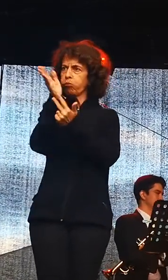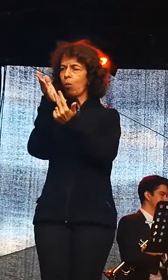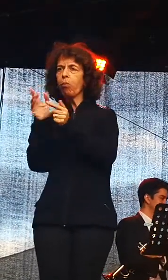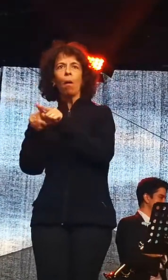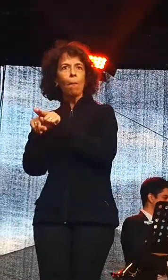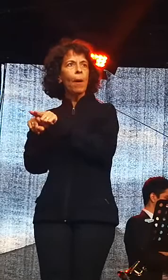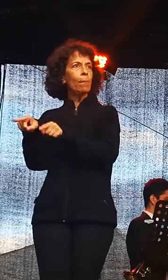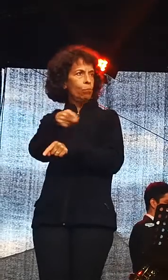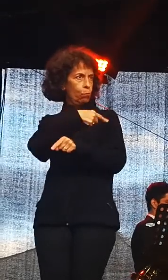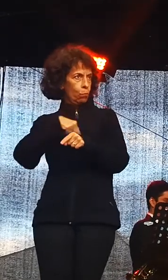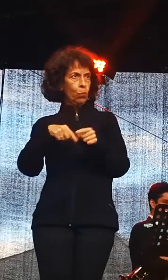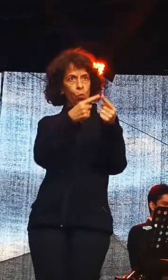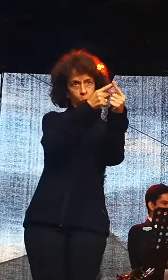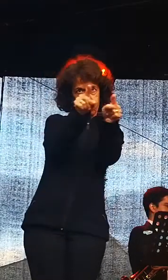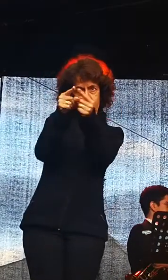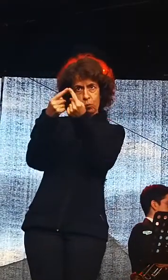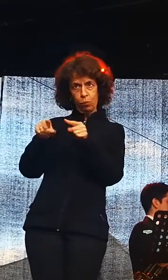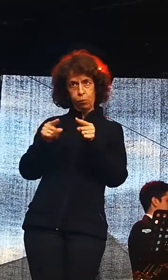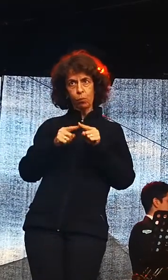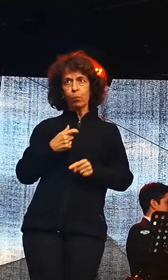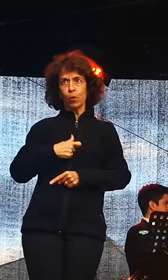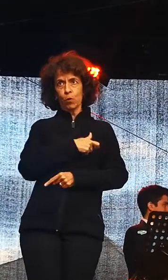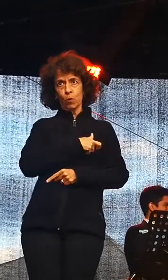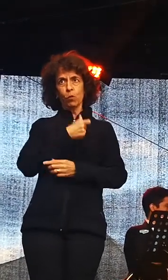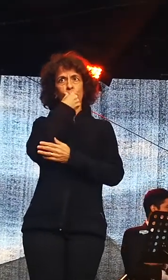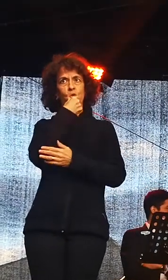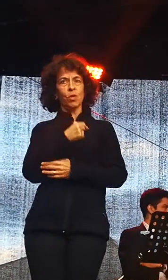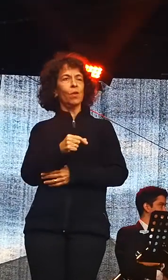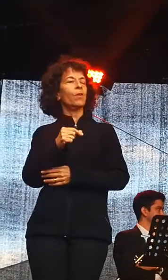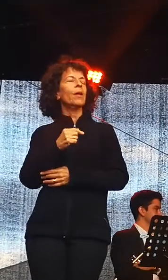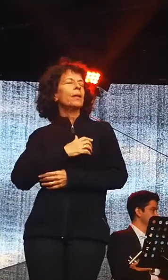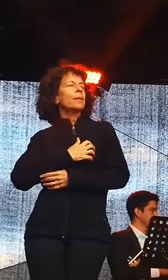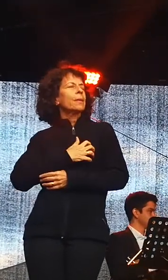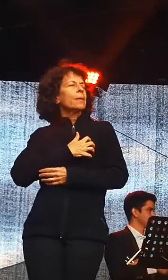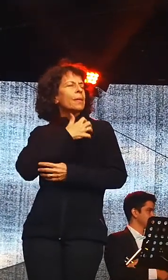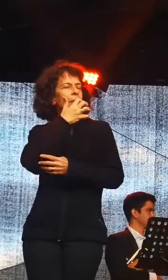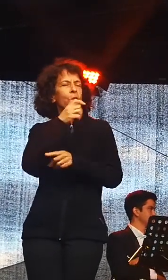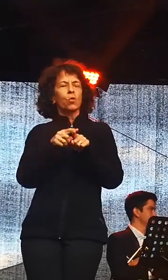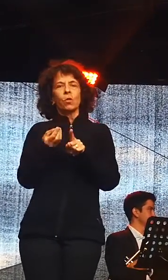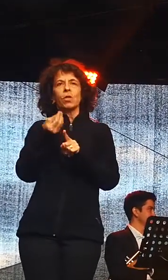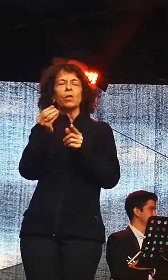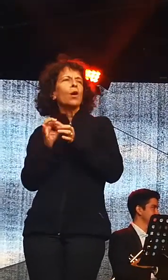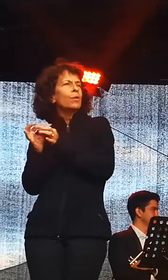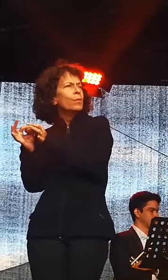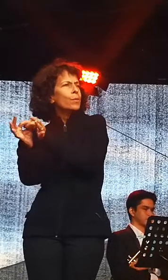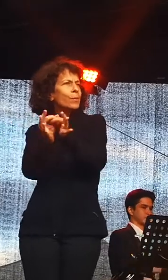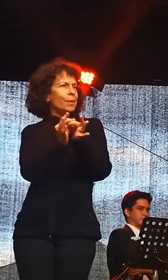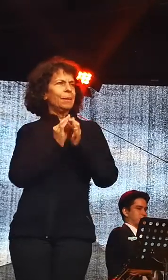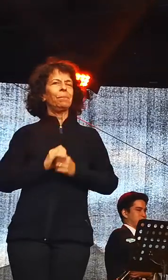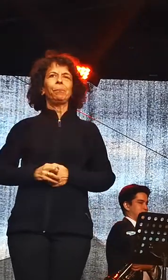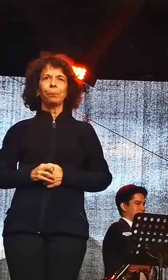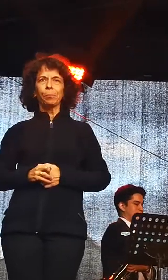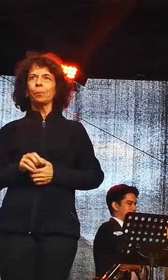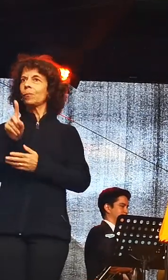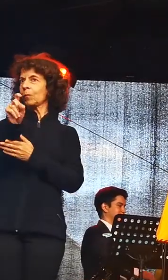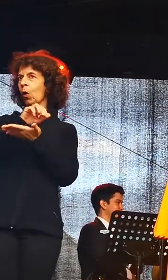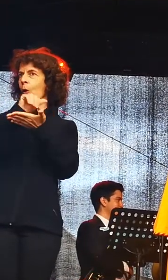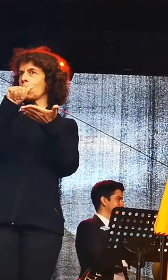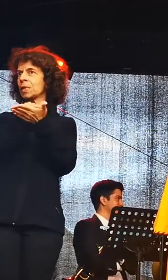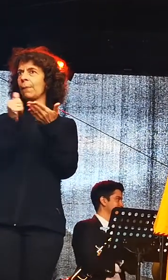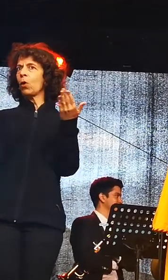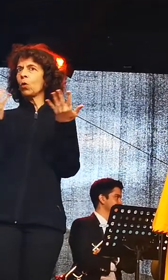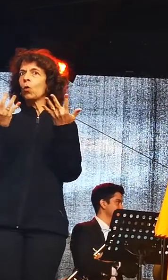notre diversité suisse et genevoise. Elle est source de richesse et d'unité. Elle symbolise également